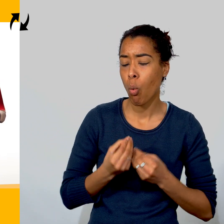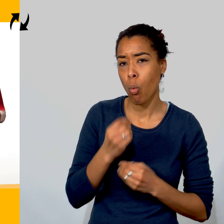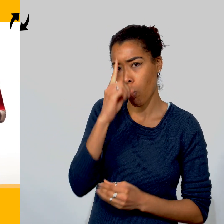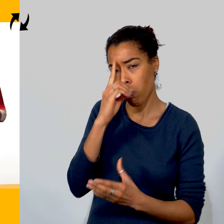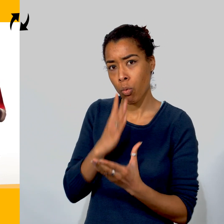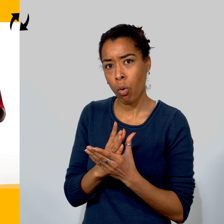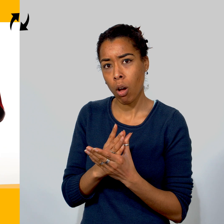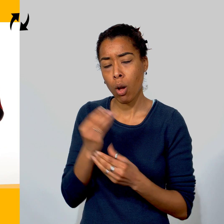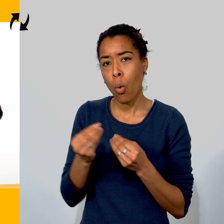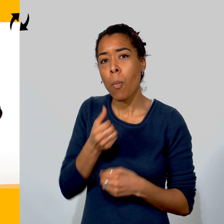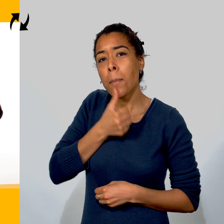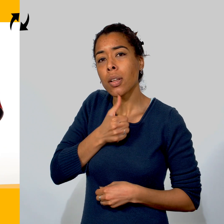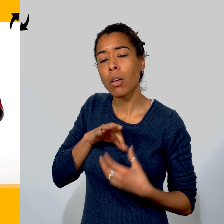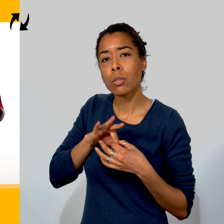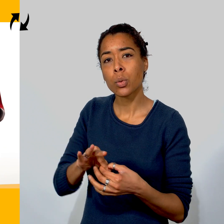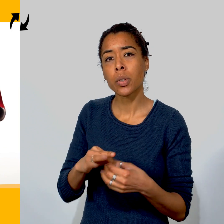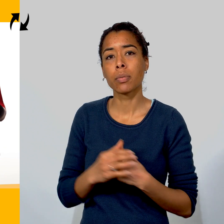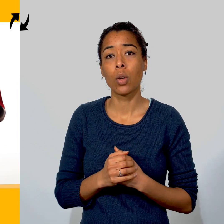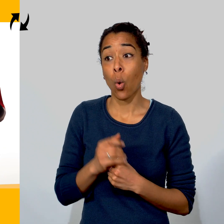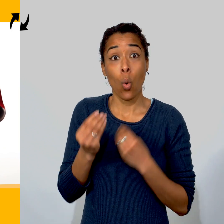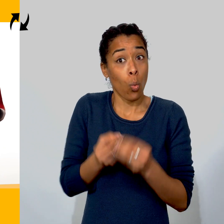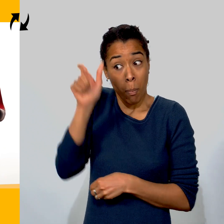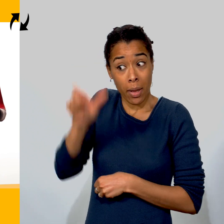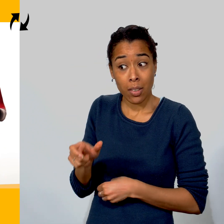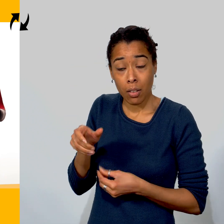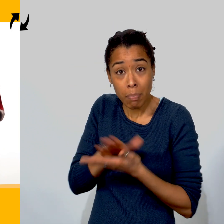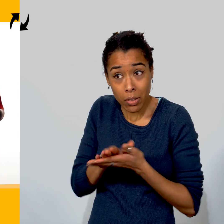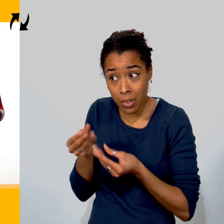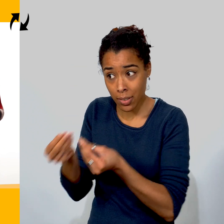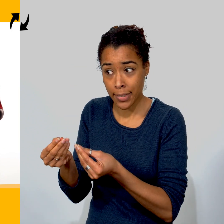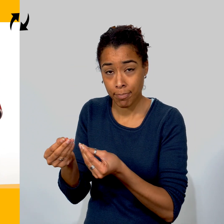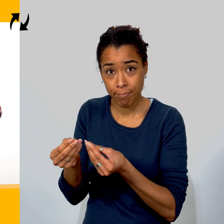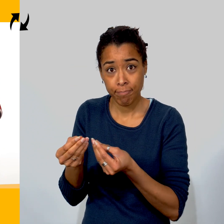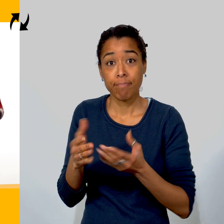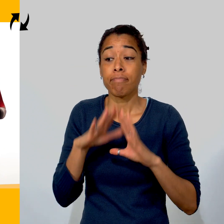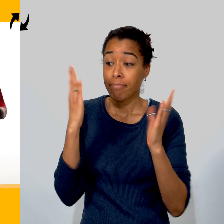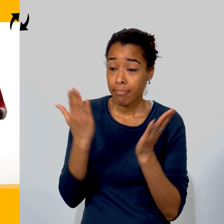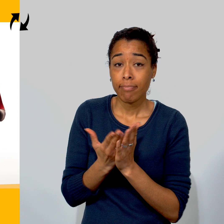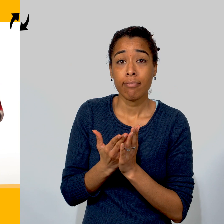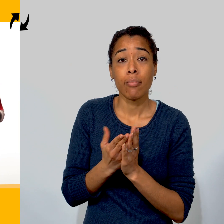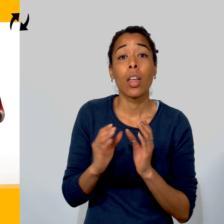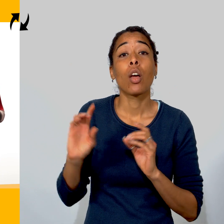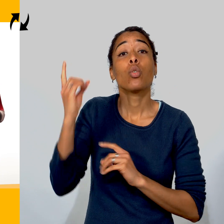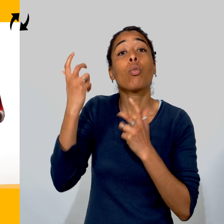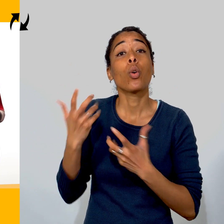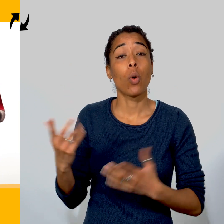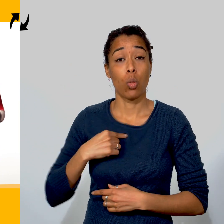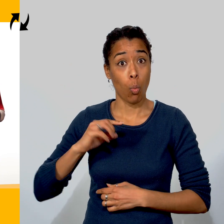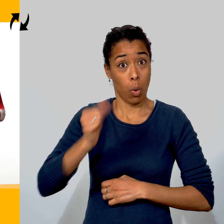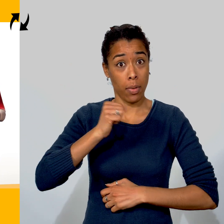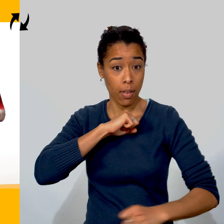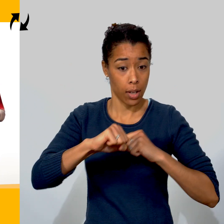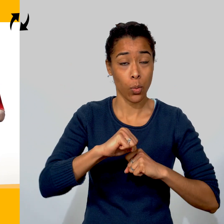l'impatience? Pardonner à quelqu'un, la plupart du temps, Dieu attend de nous une participation pour agir